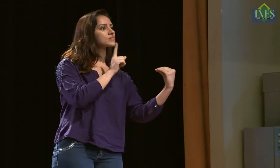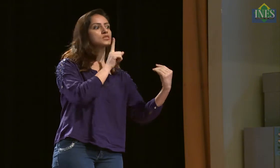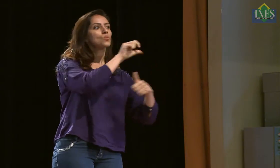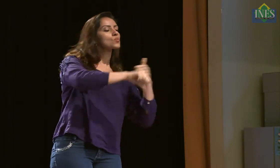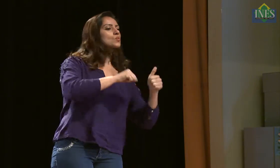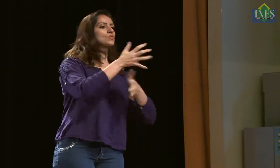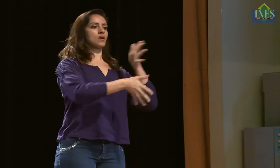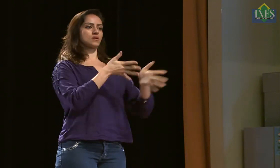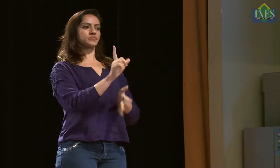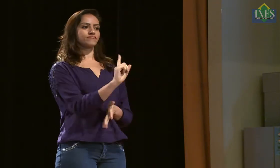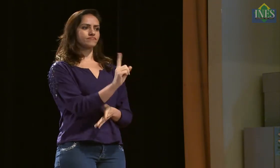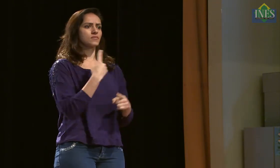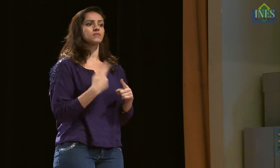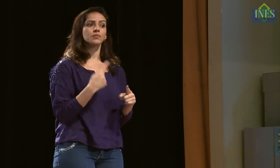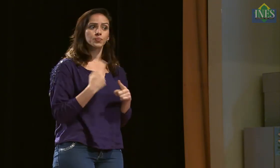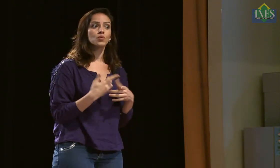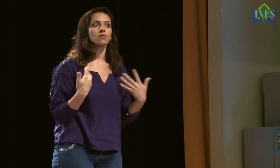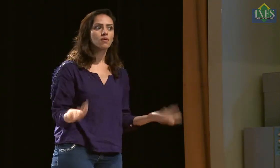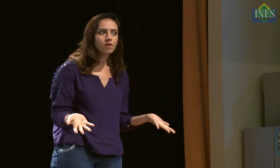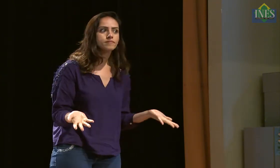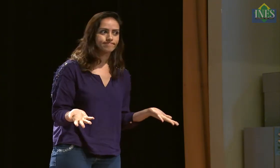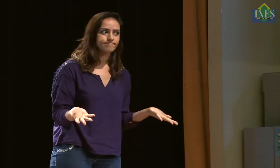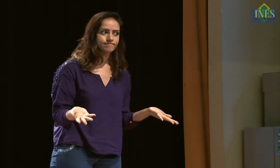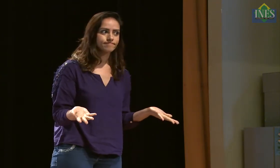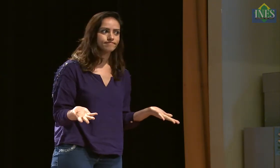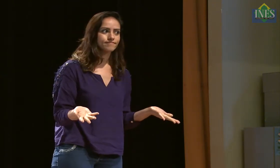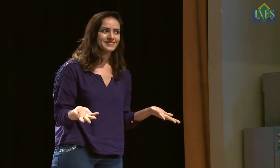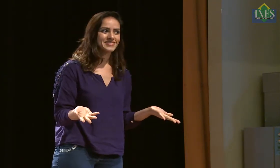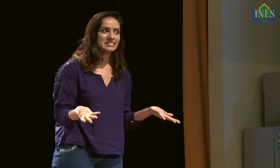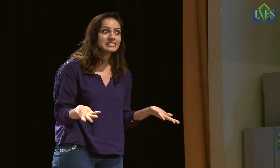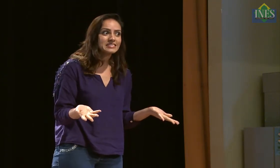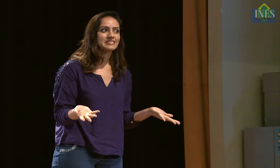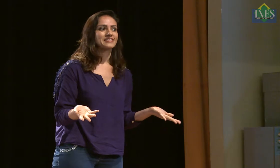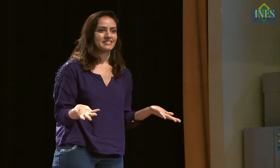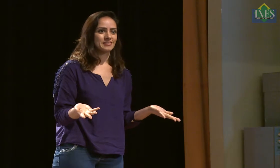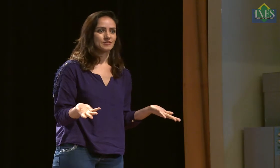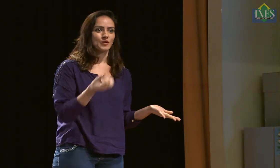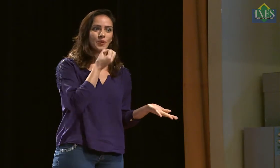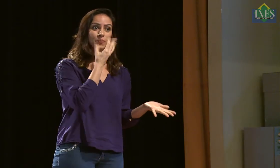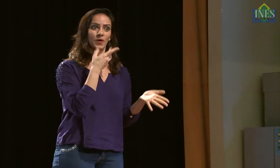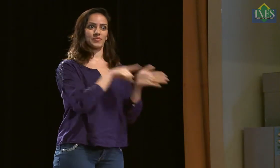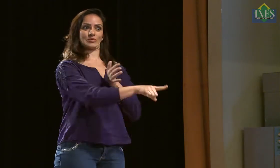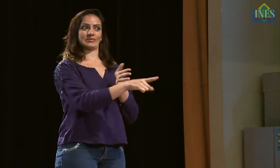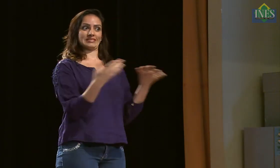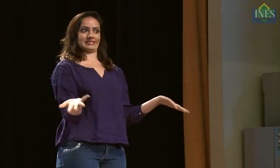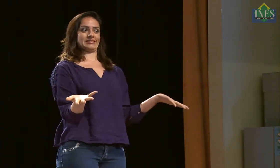continuam conversando em língua oral e não modificam, não sinalizam, né? E por que que isso acontece? Então, é uma